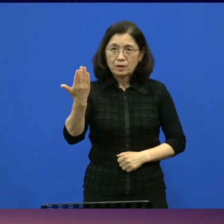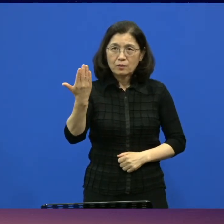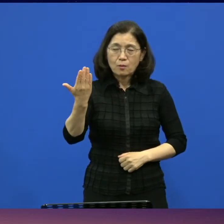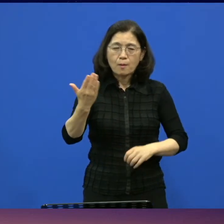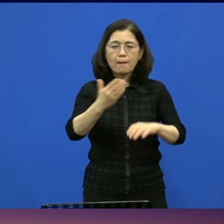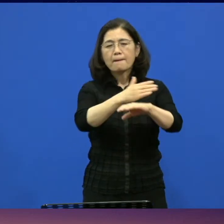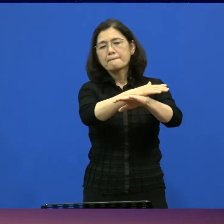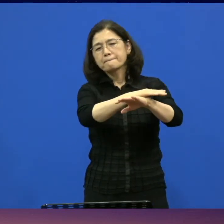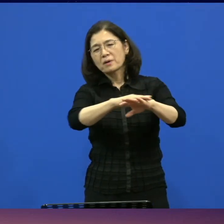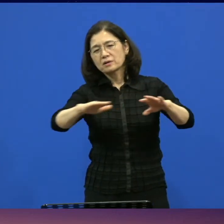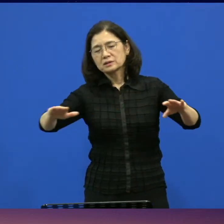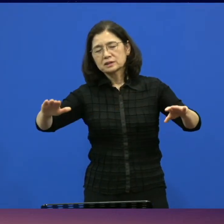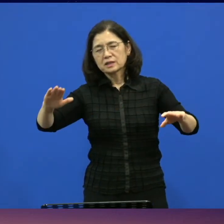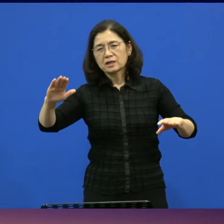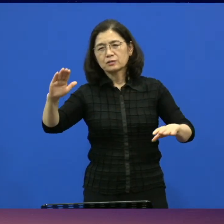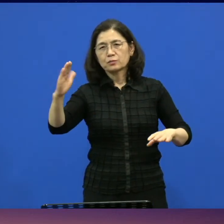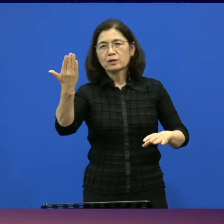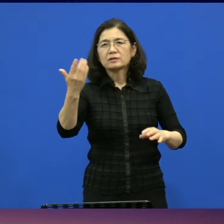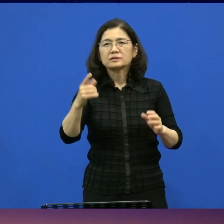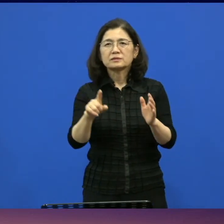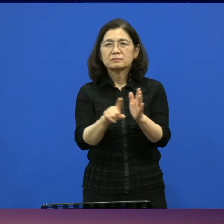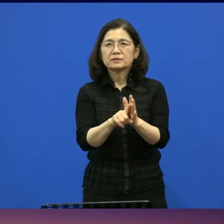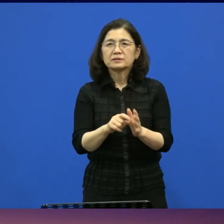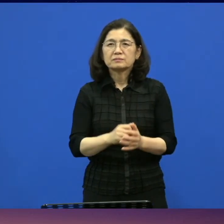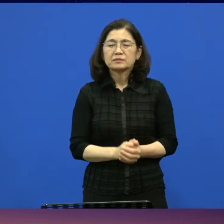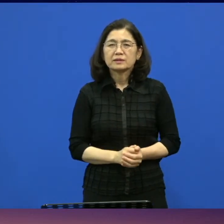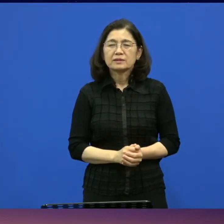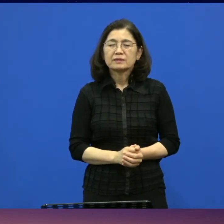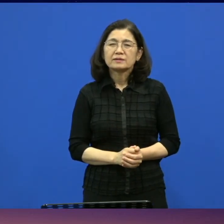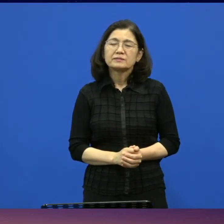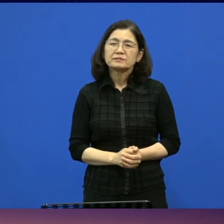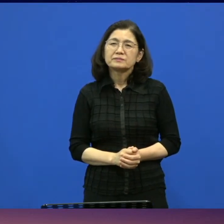믿습니다. 십자가밖에 다른 길이 우리에게 없는 거예요.